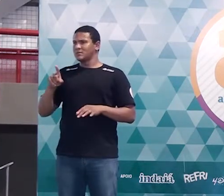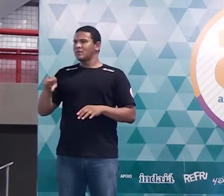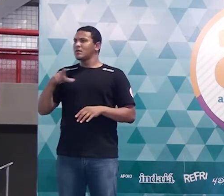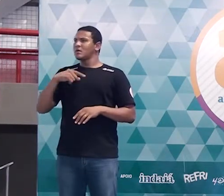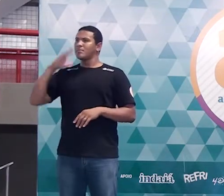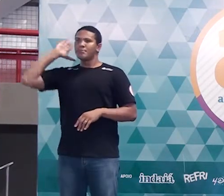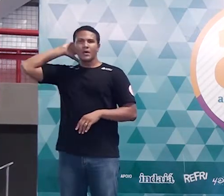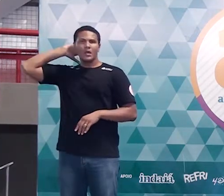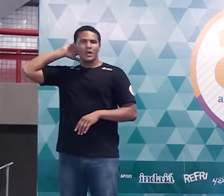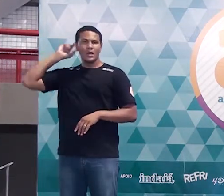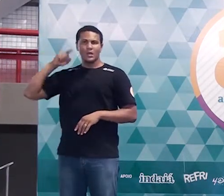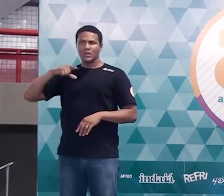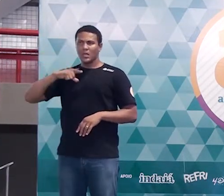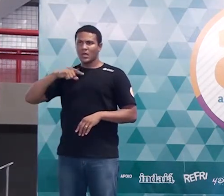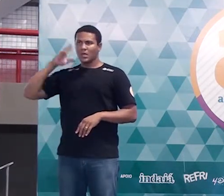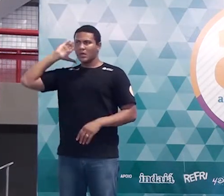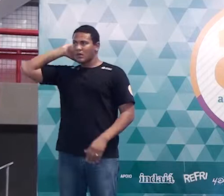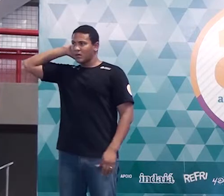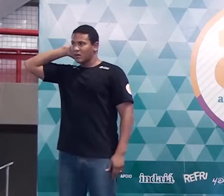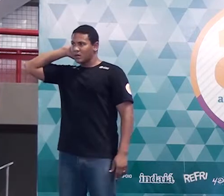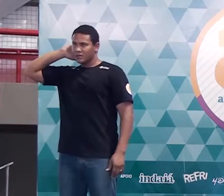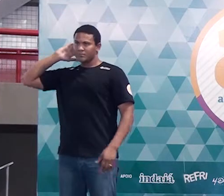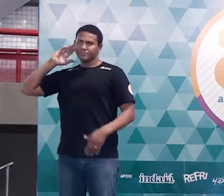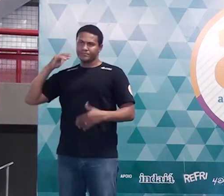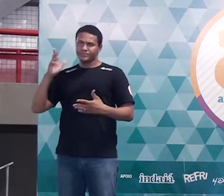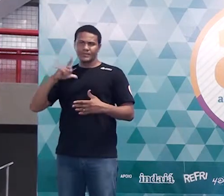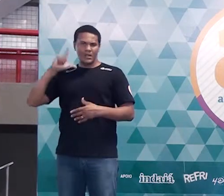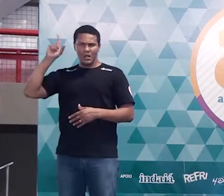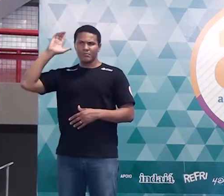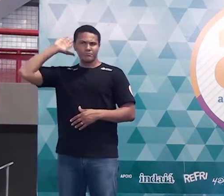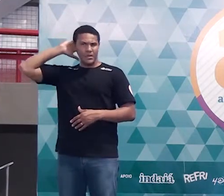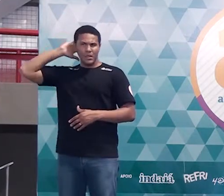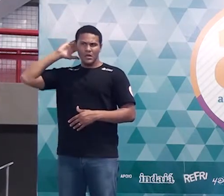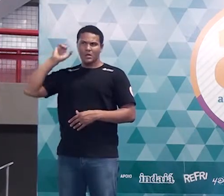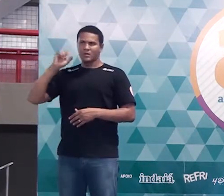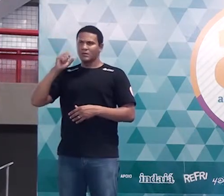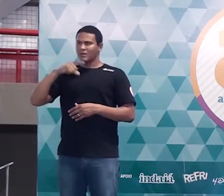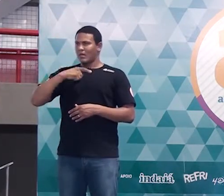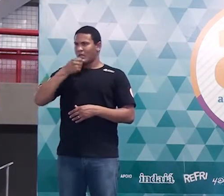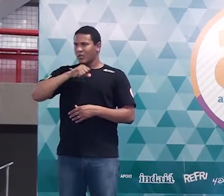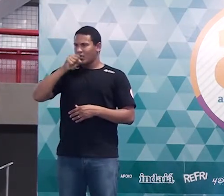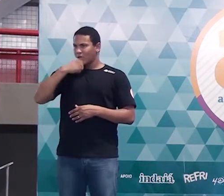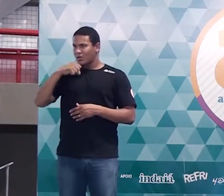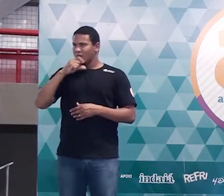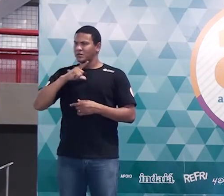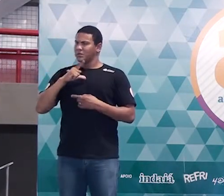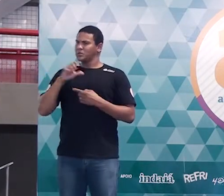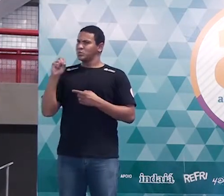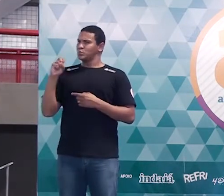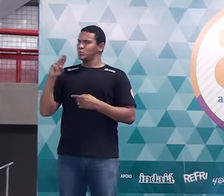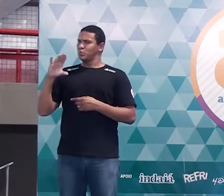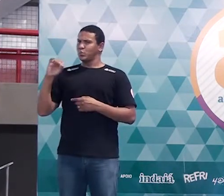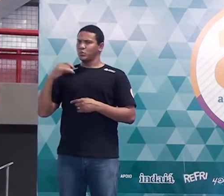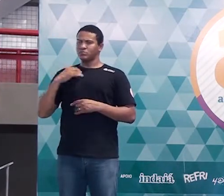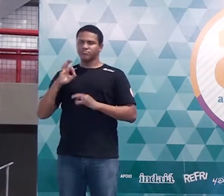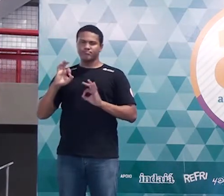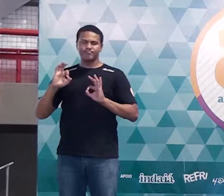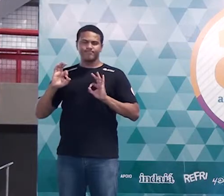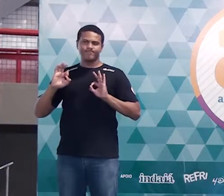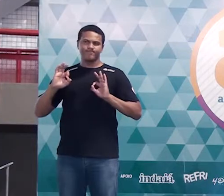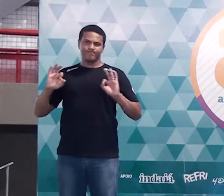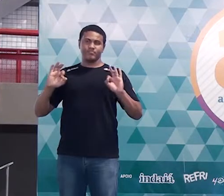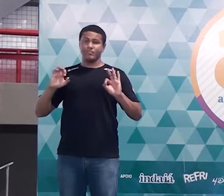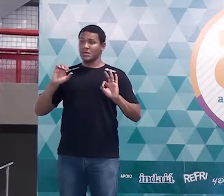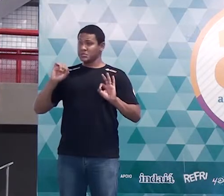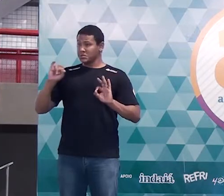Pará, por exemplo? A gente vê que no Pará tem um sorvete e um suco que é delicioso. E que se